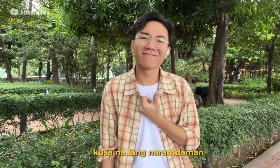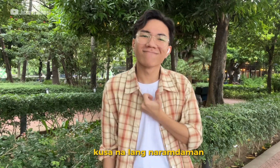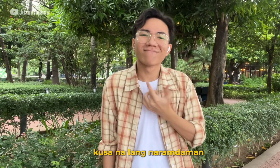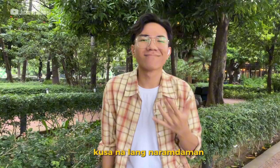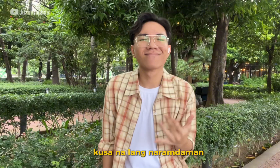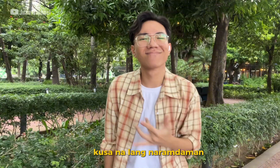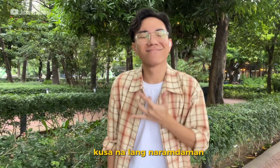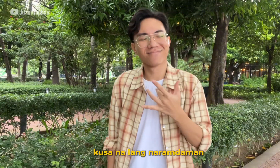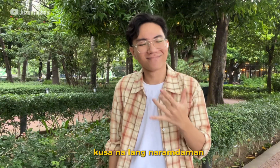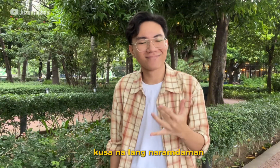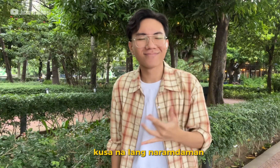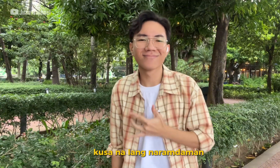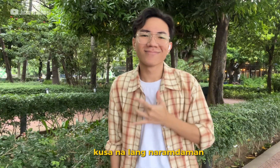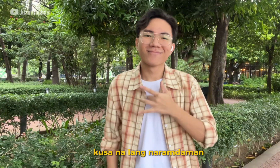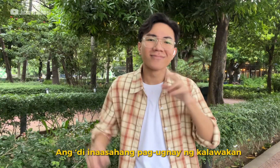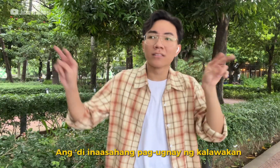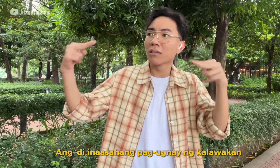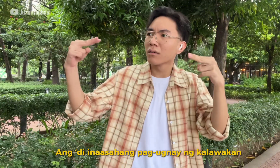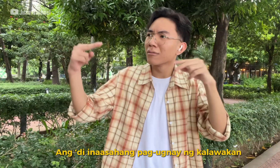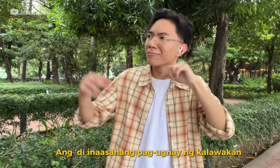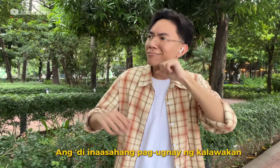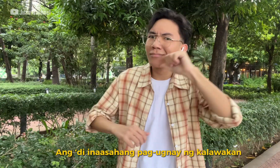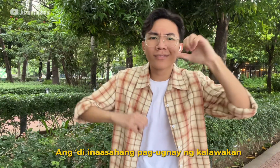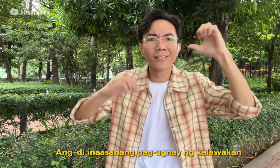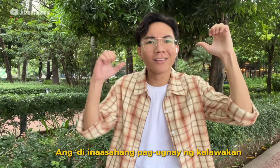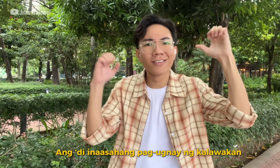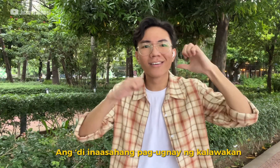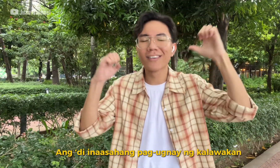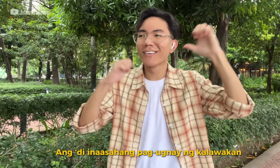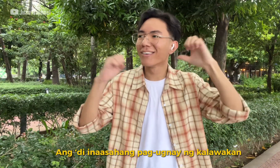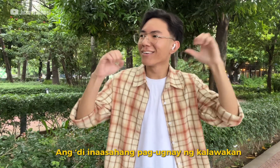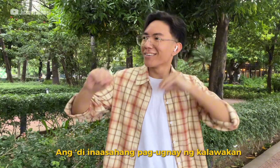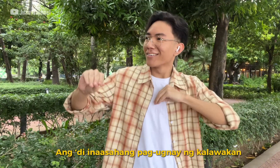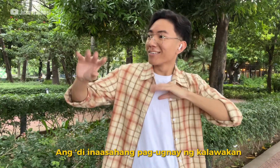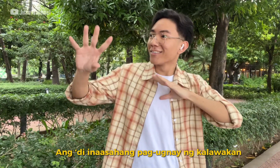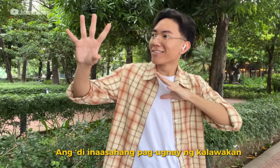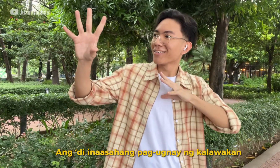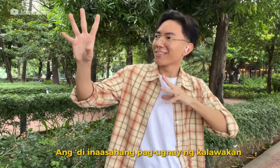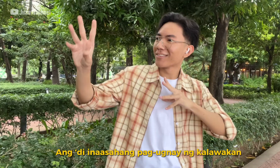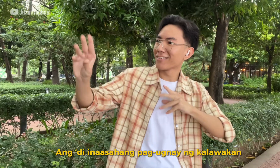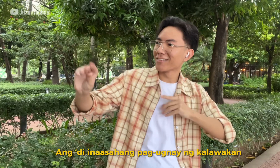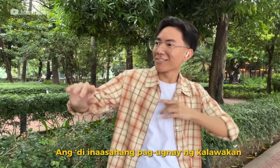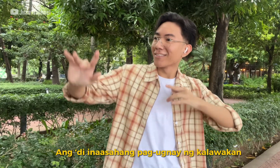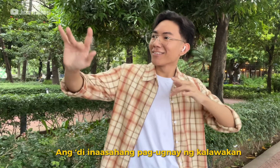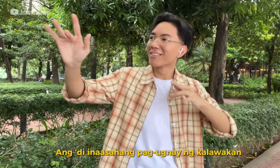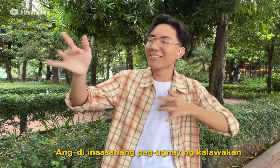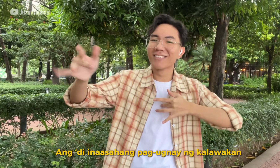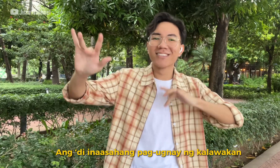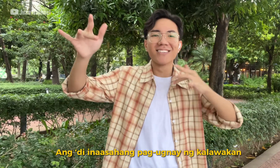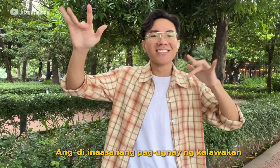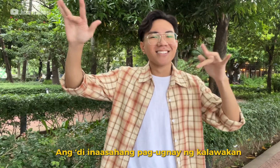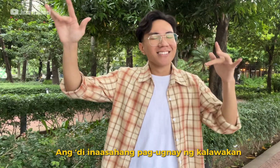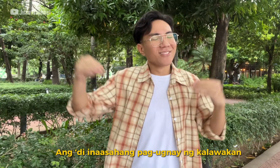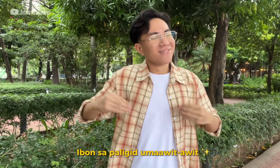lang naramdaman ang di inaasahang pagpunglay ng kalawakan. Di mo